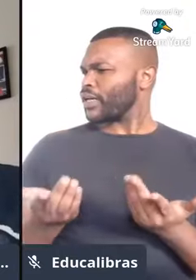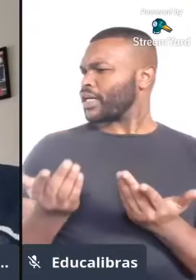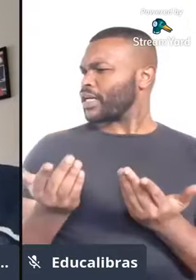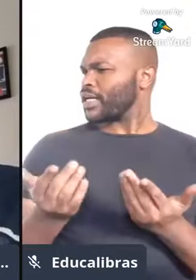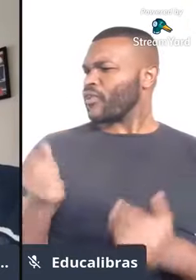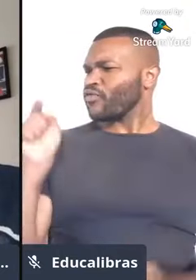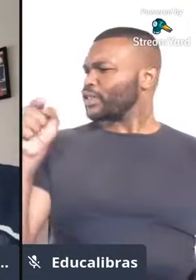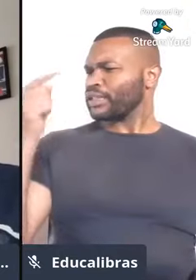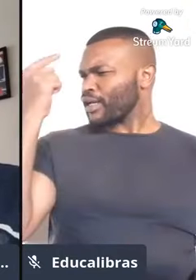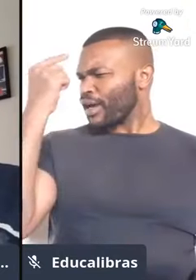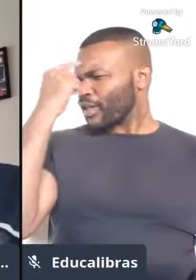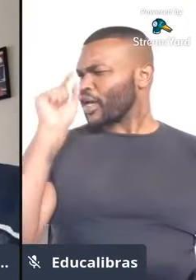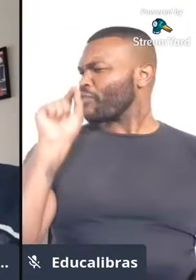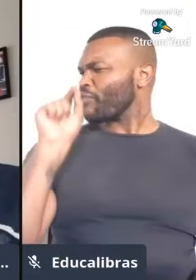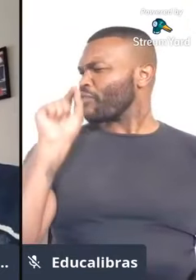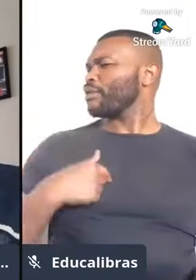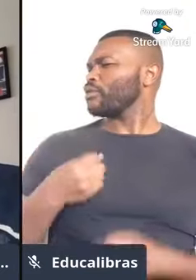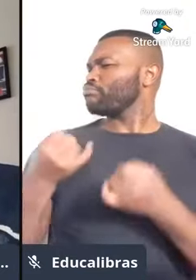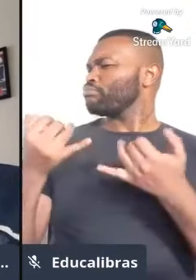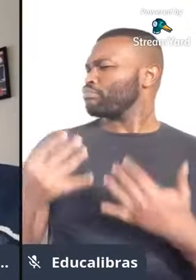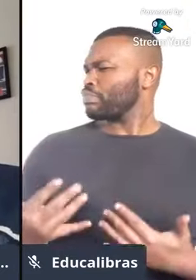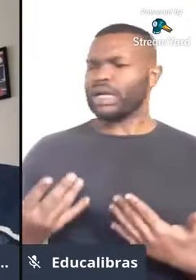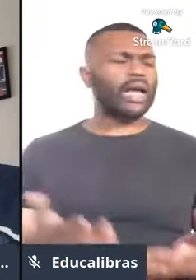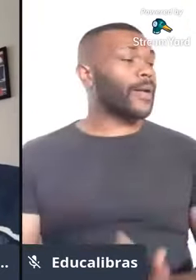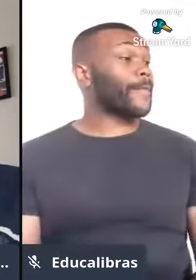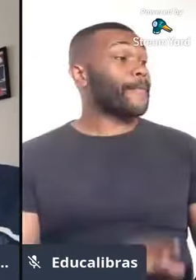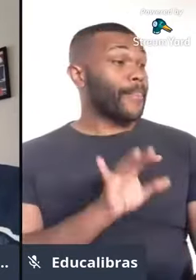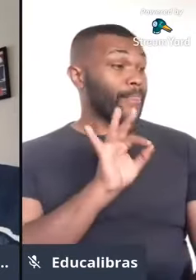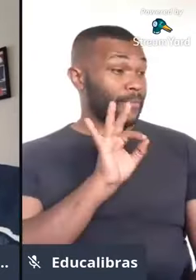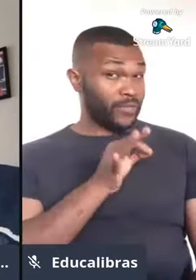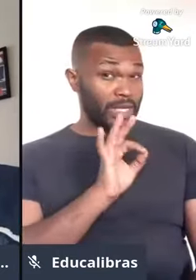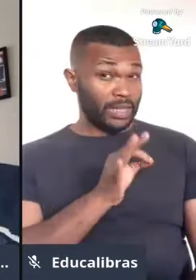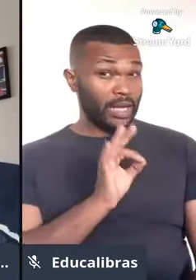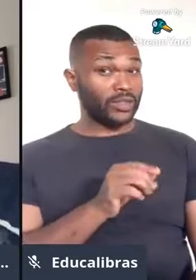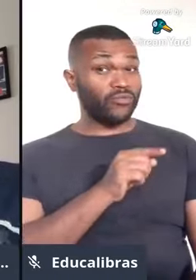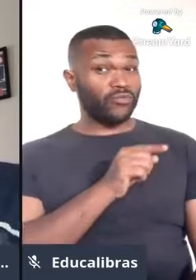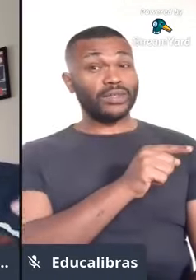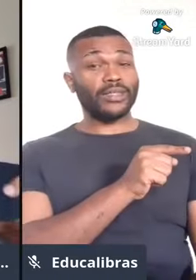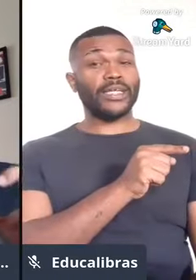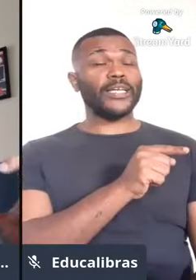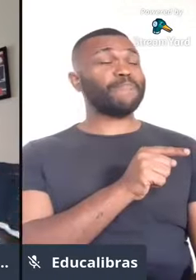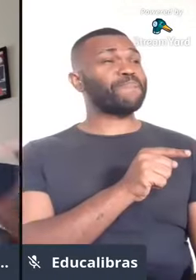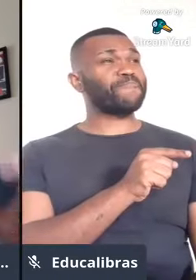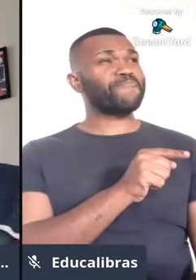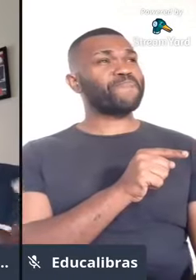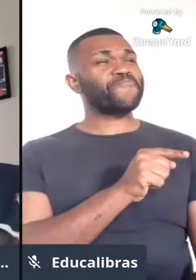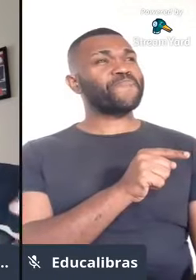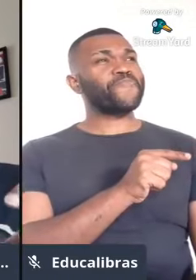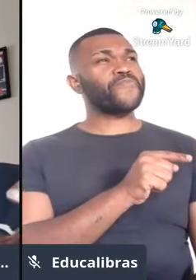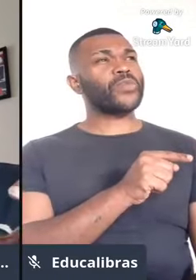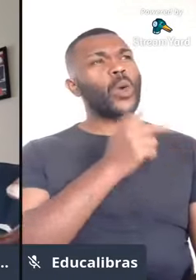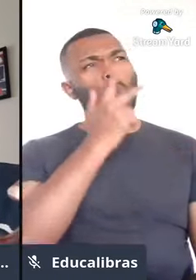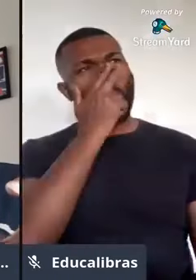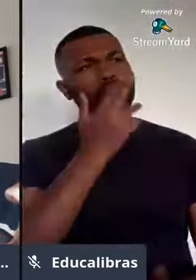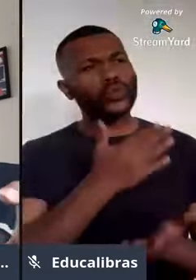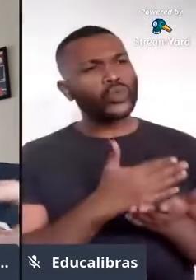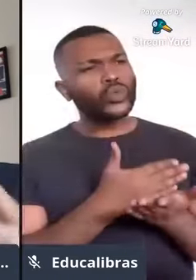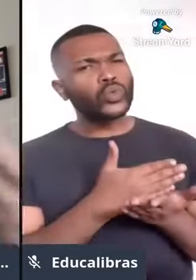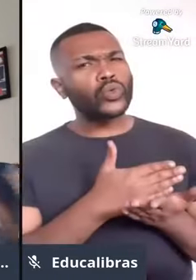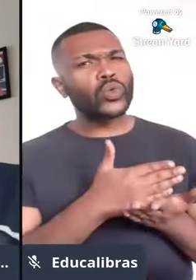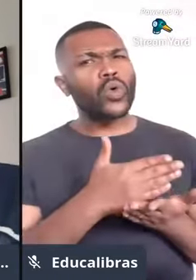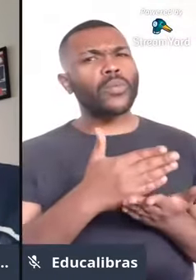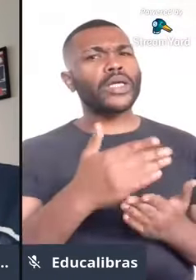achava da coluna? Então, Cid, na verdade, você foi um dos principais... o começo da minha